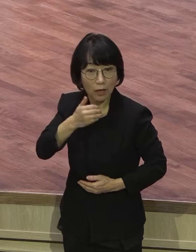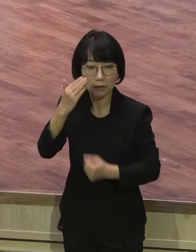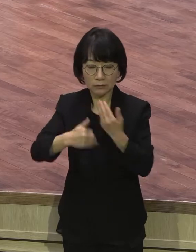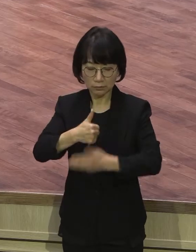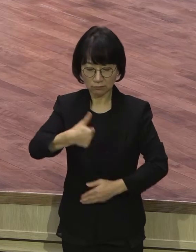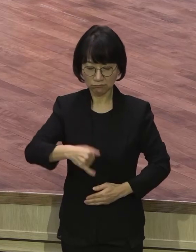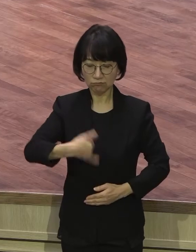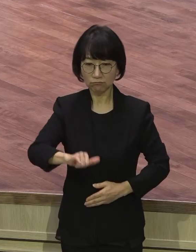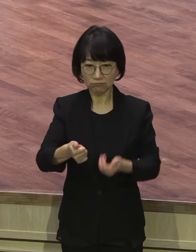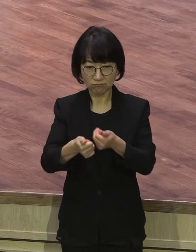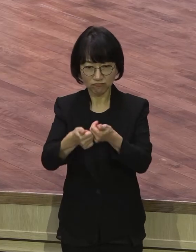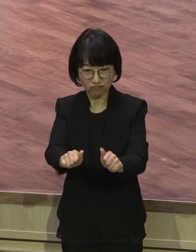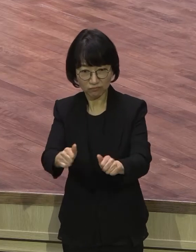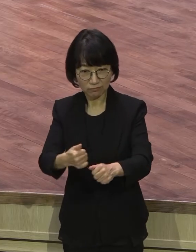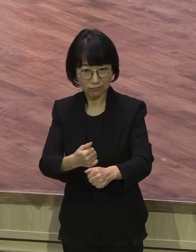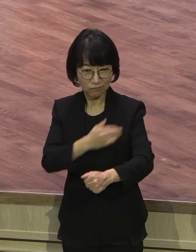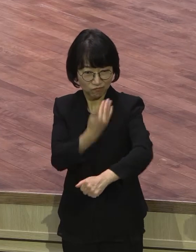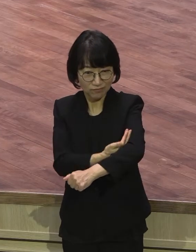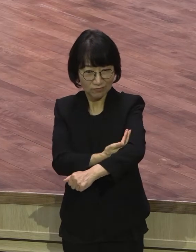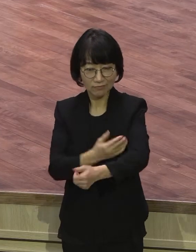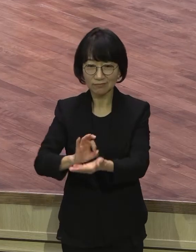때 사용할 수 있는 힘을 주신다.